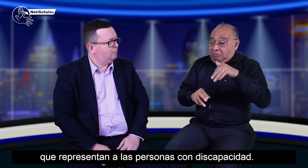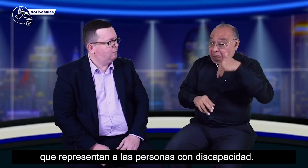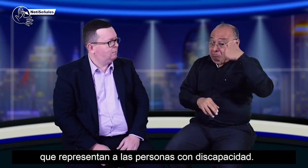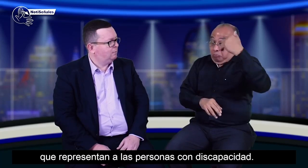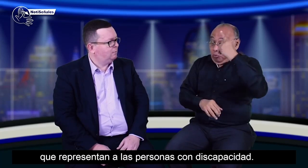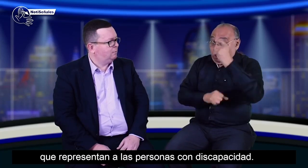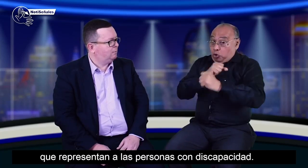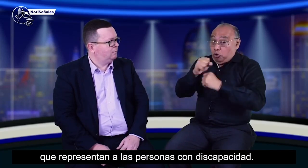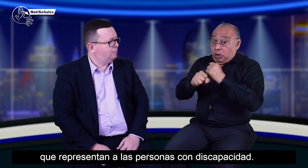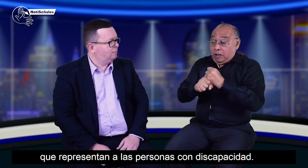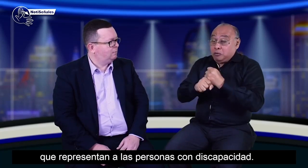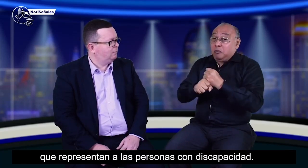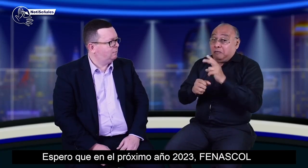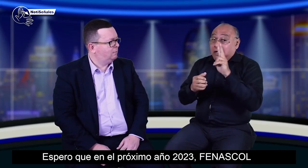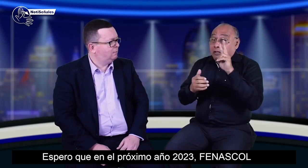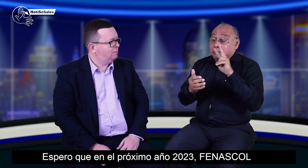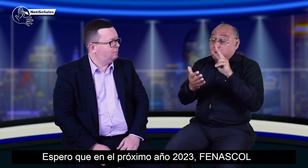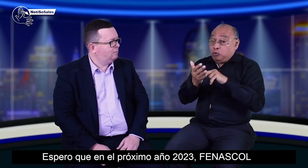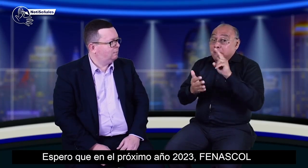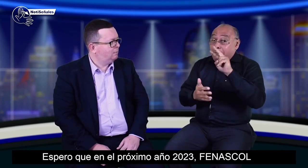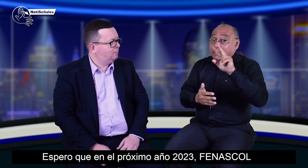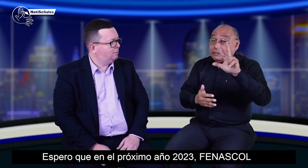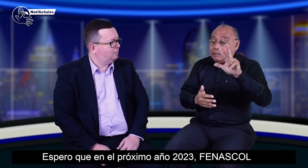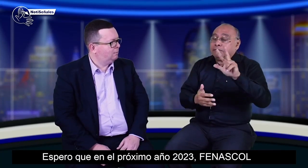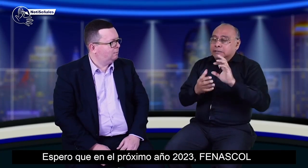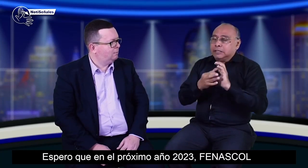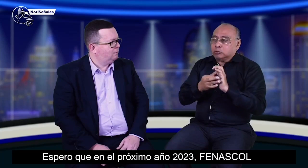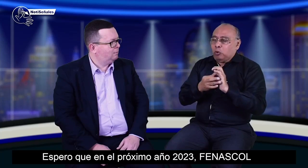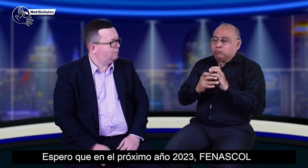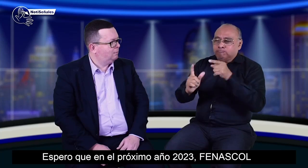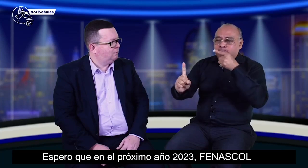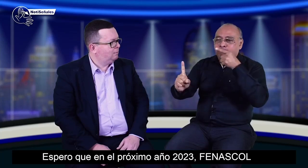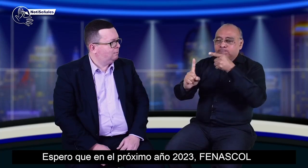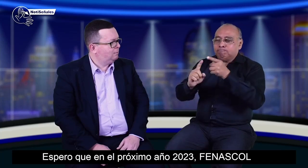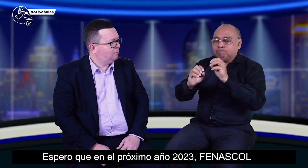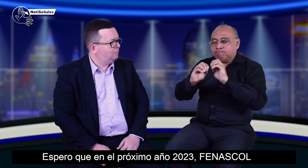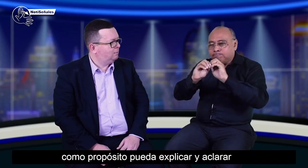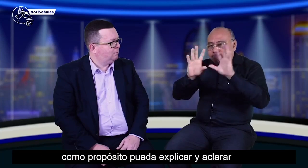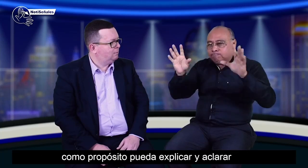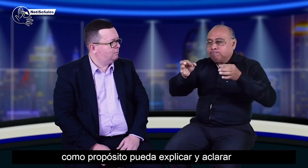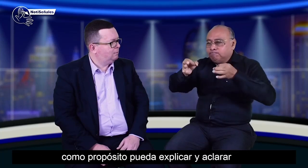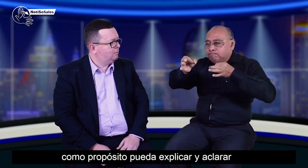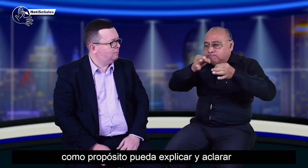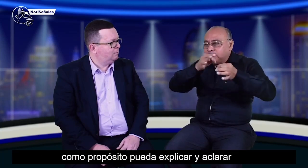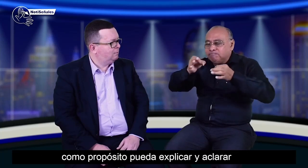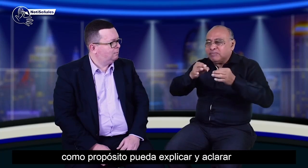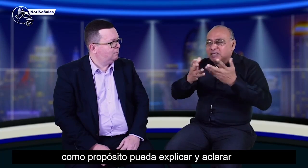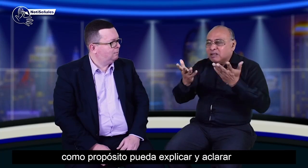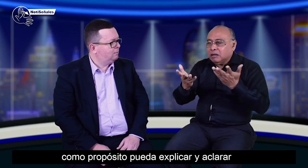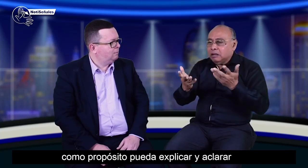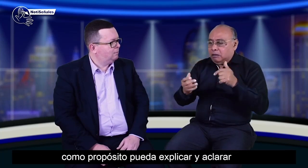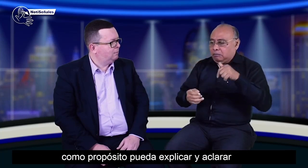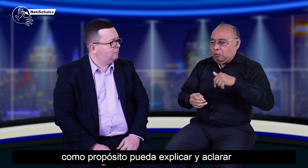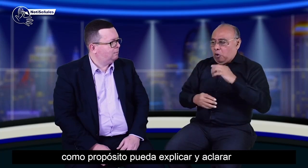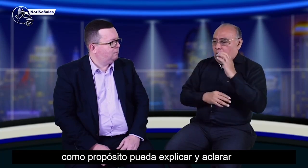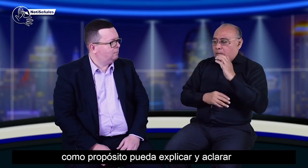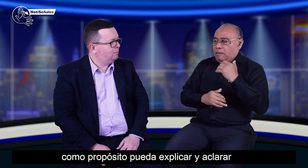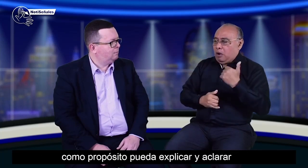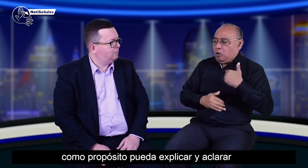discapacidad. Espero que en el próximo año 2023, FENASCOL, como propósito, pueda explicar